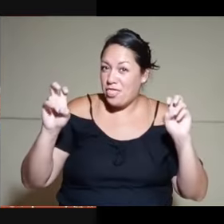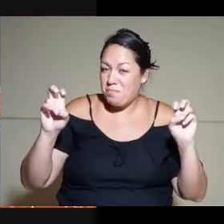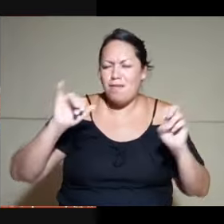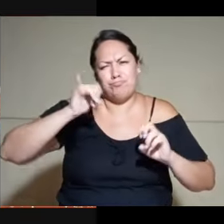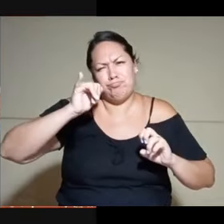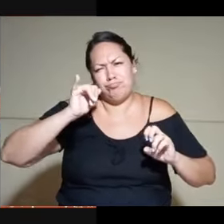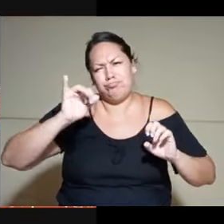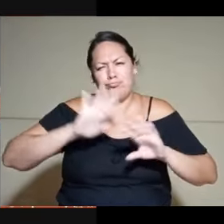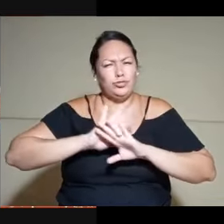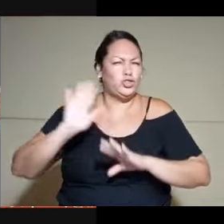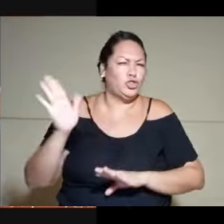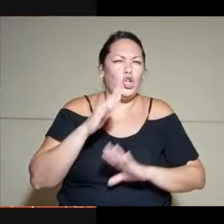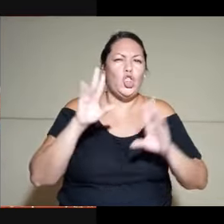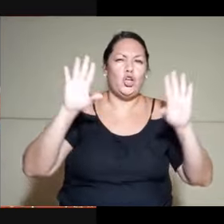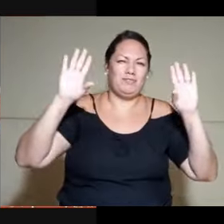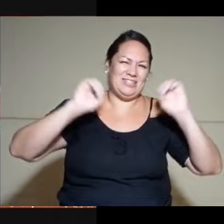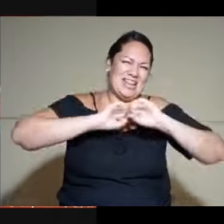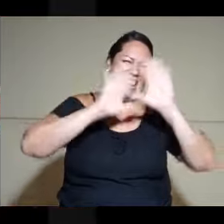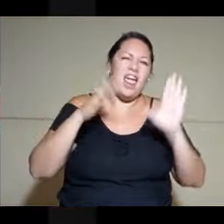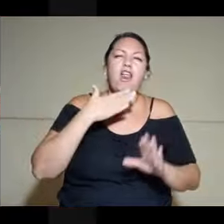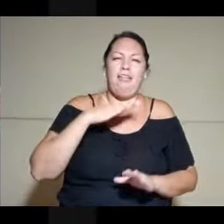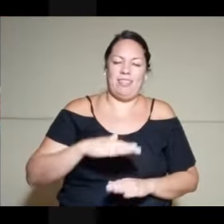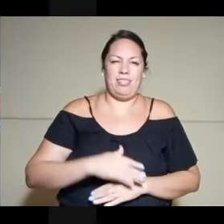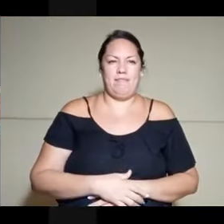Sí, profe. ¿Está claro?